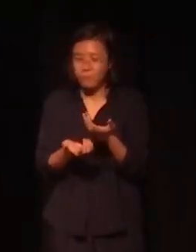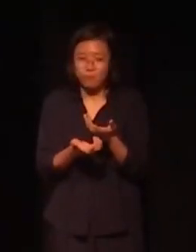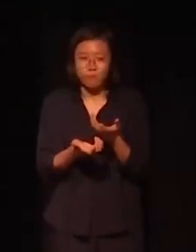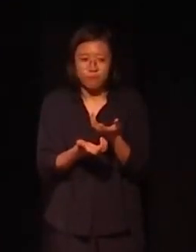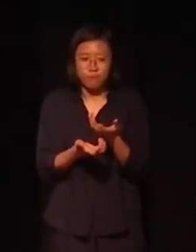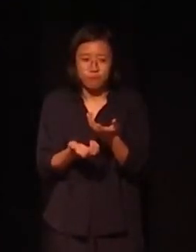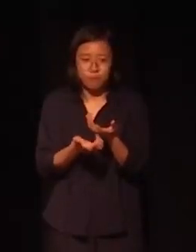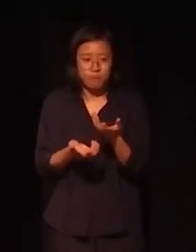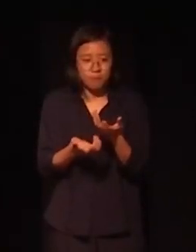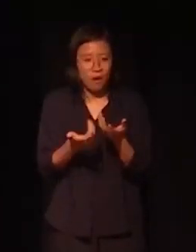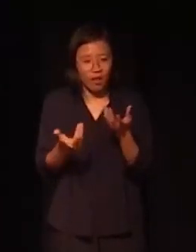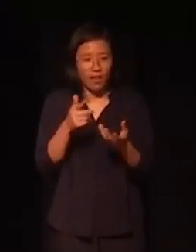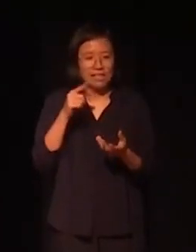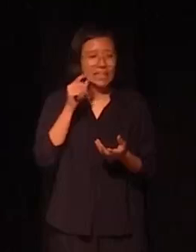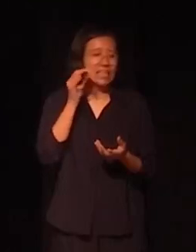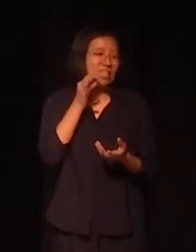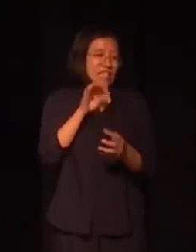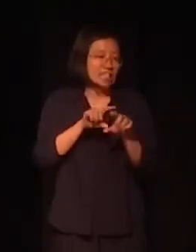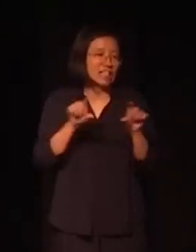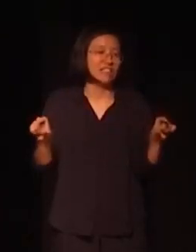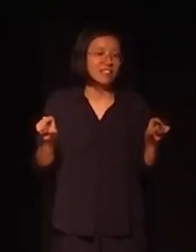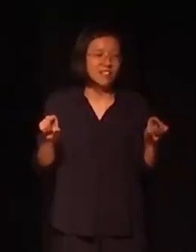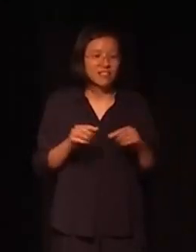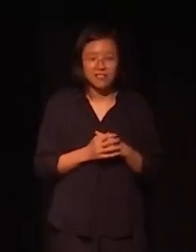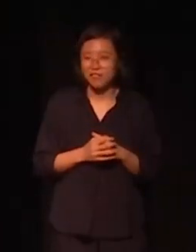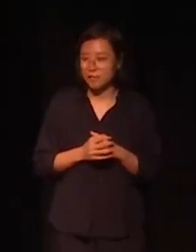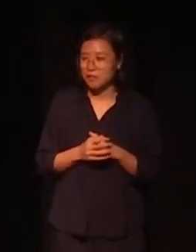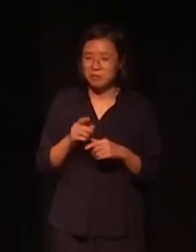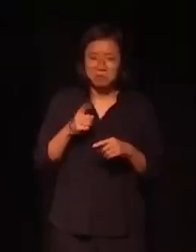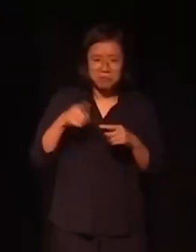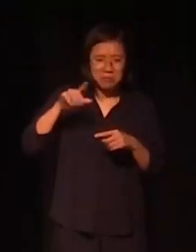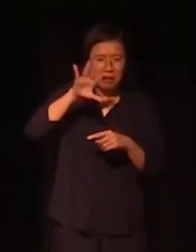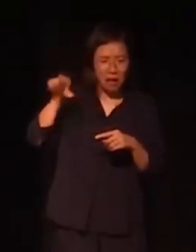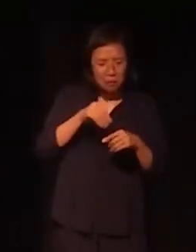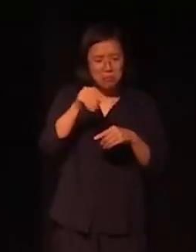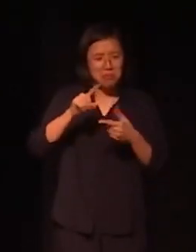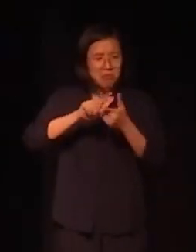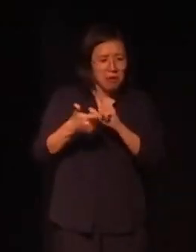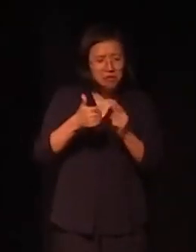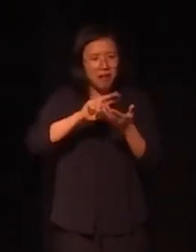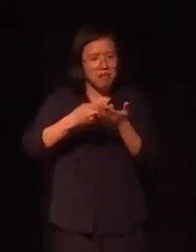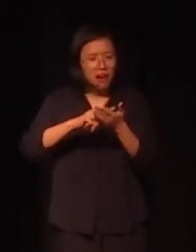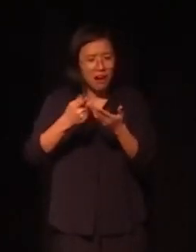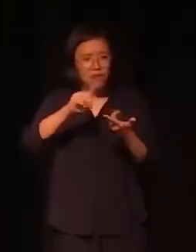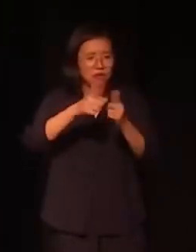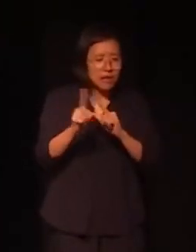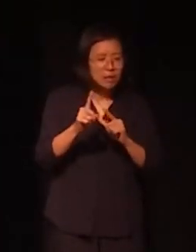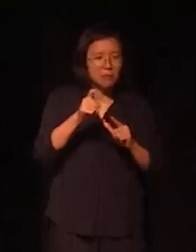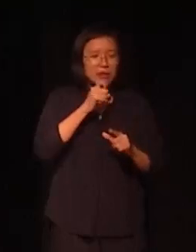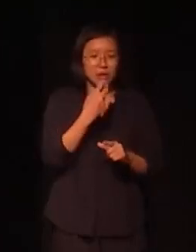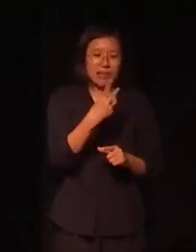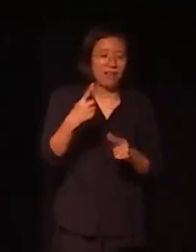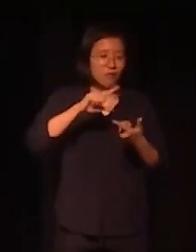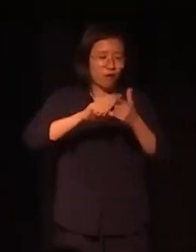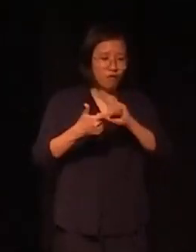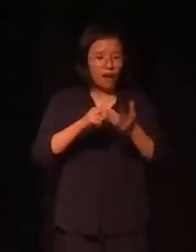子. Okay, so there are so many dish names. How do we translate them? I think there are 21 methods that we can use